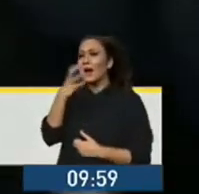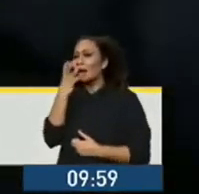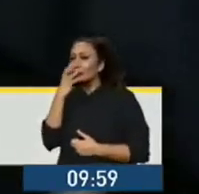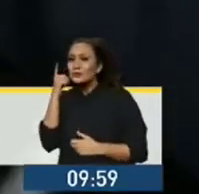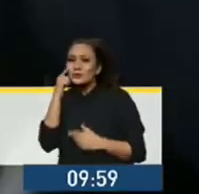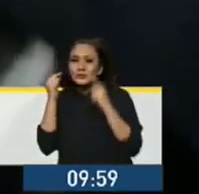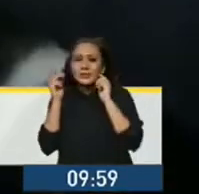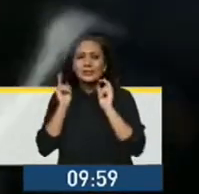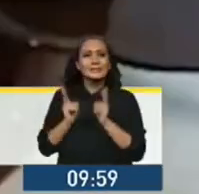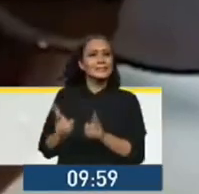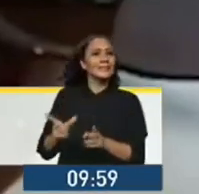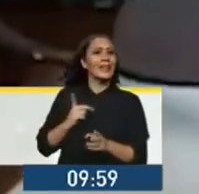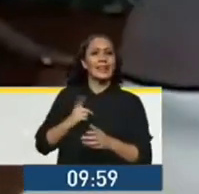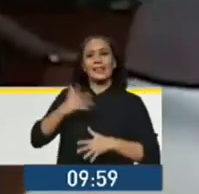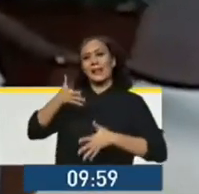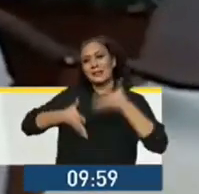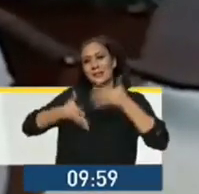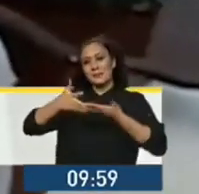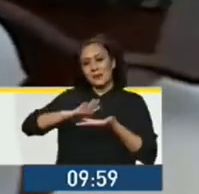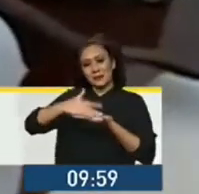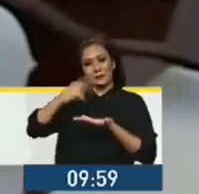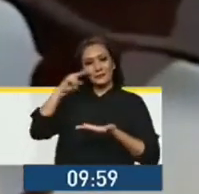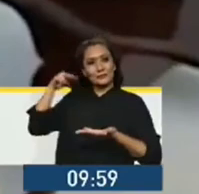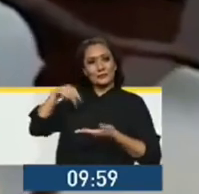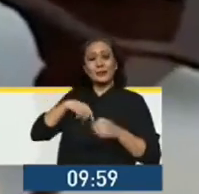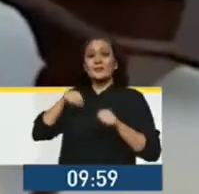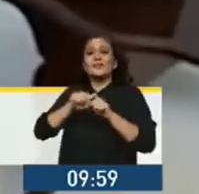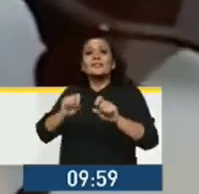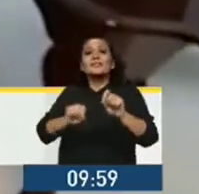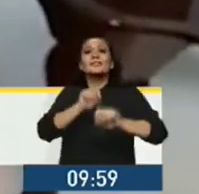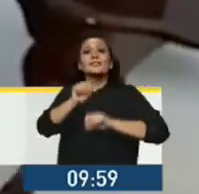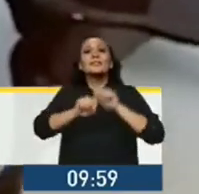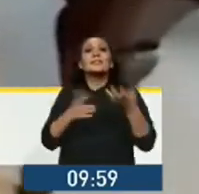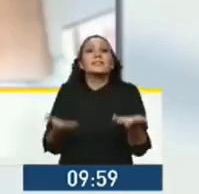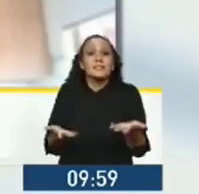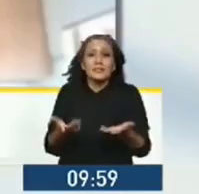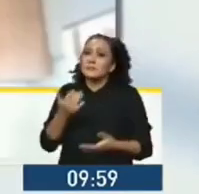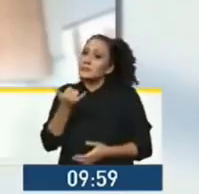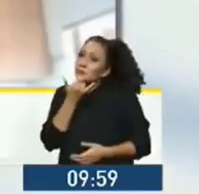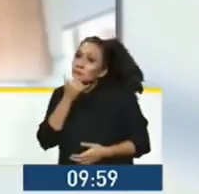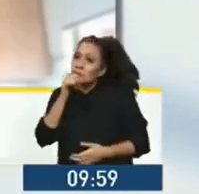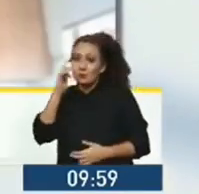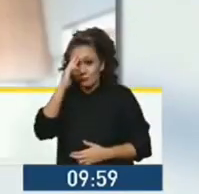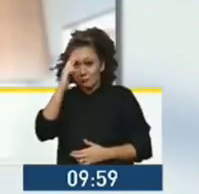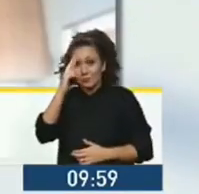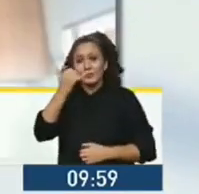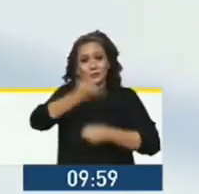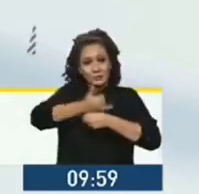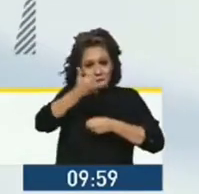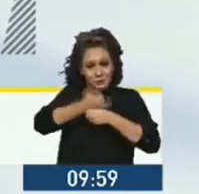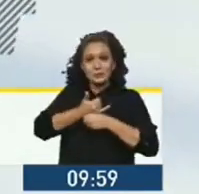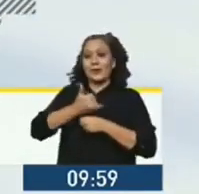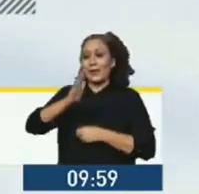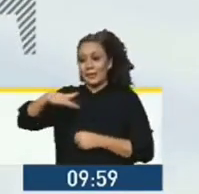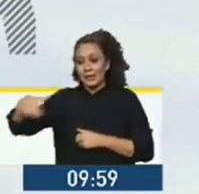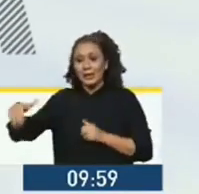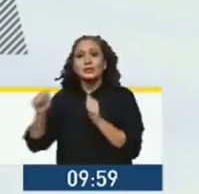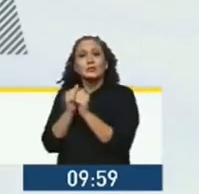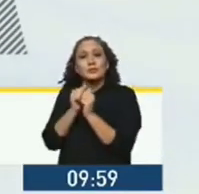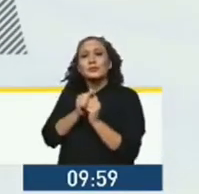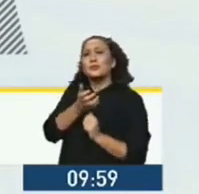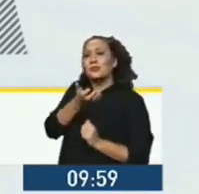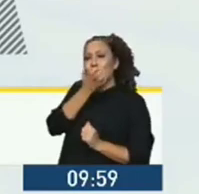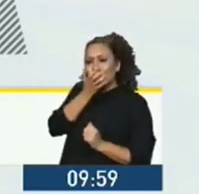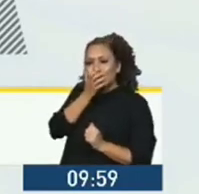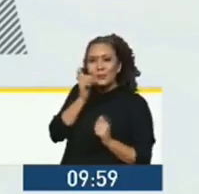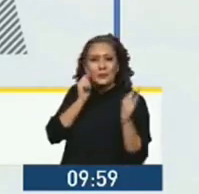reuniões virtuais. E não há o que fazer. Os chefes que entendam que as crianças, juntamente com os pets, são